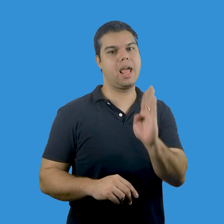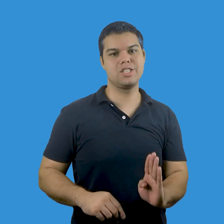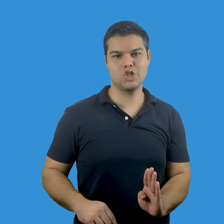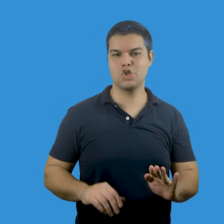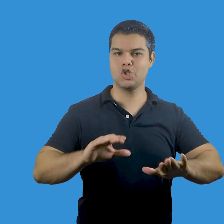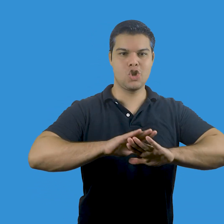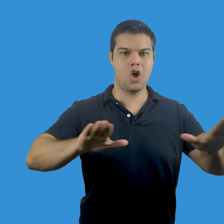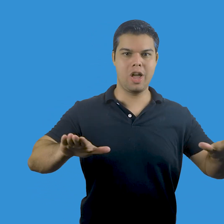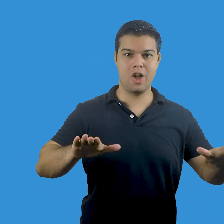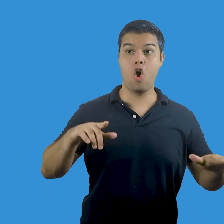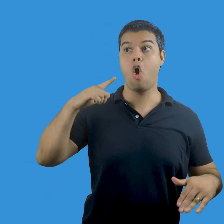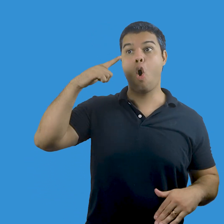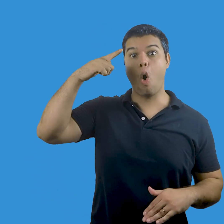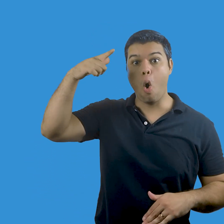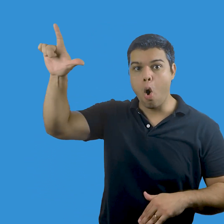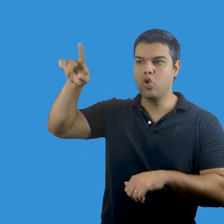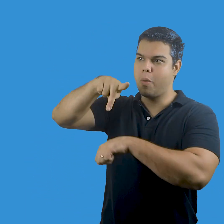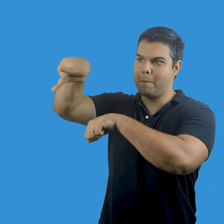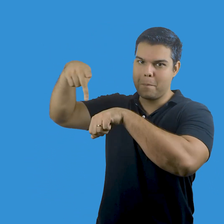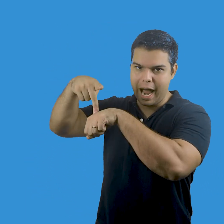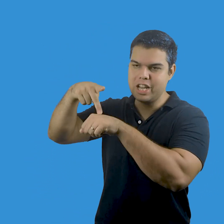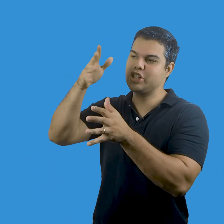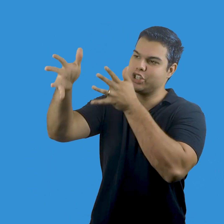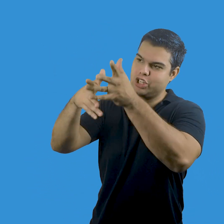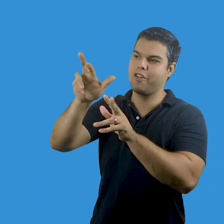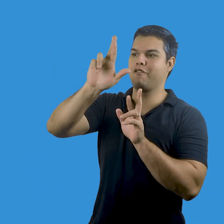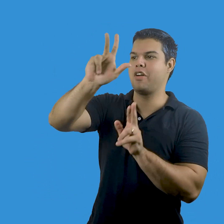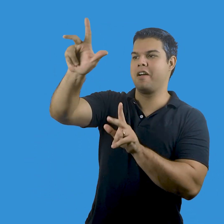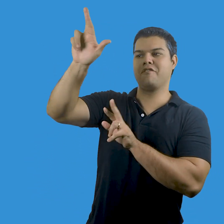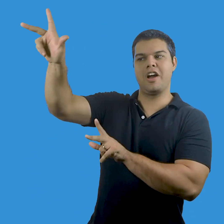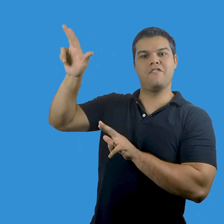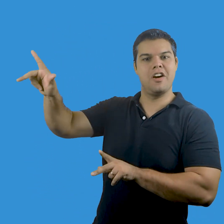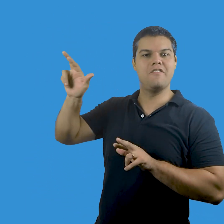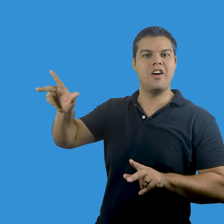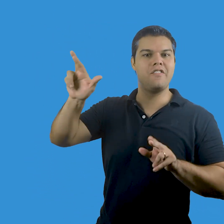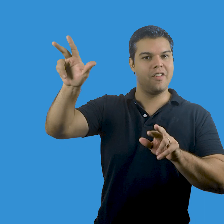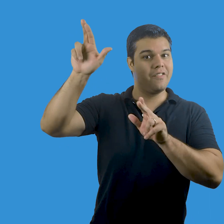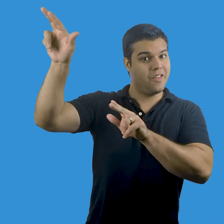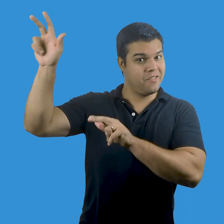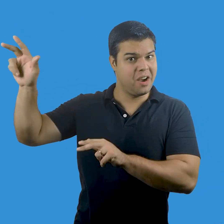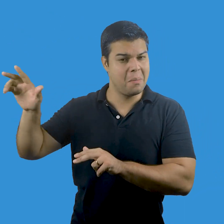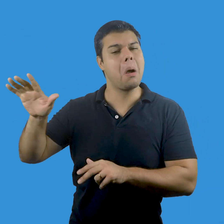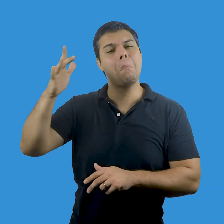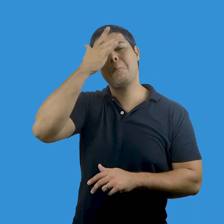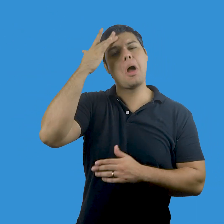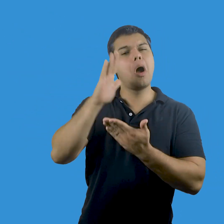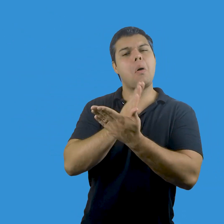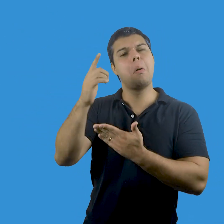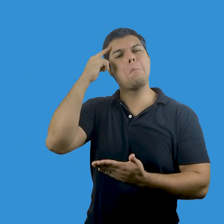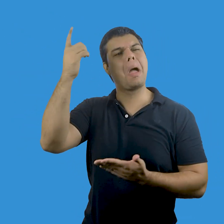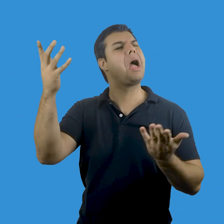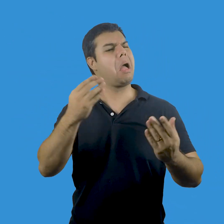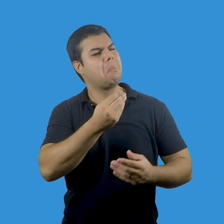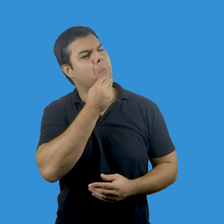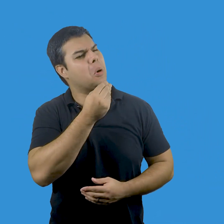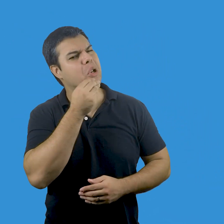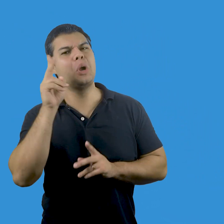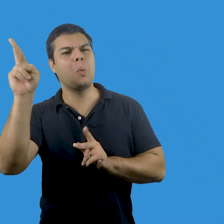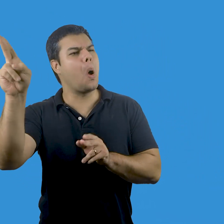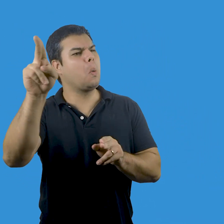elas argumentam que seria muito mais fácil se fosse. Entretanto, esquecem que o português também